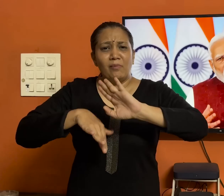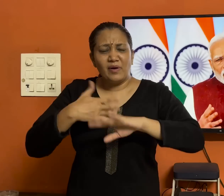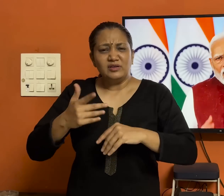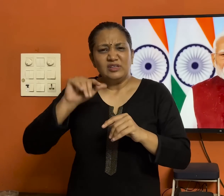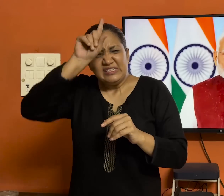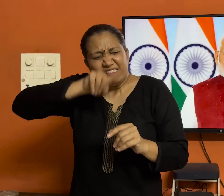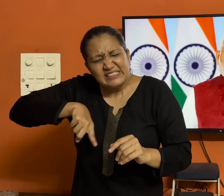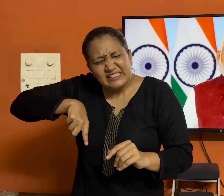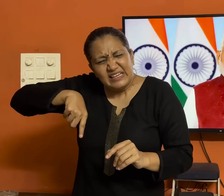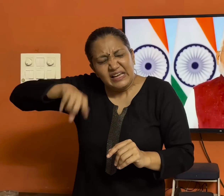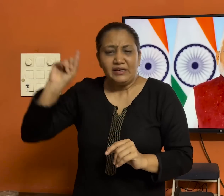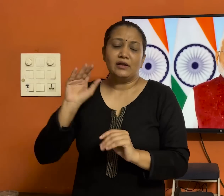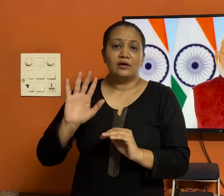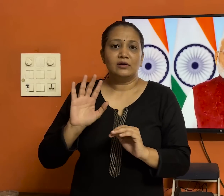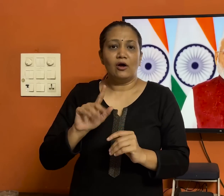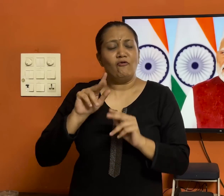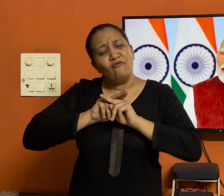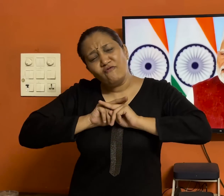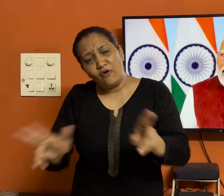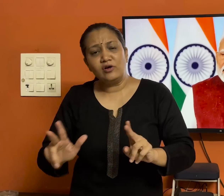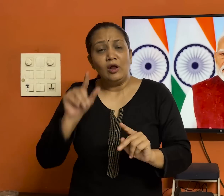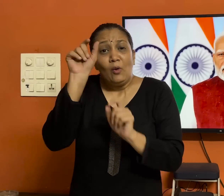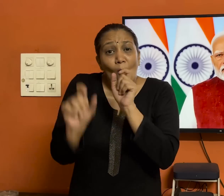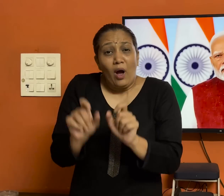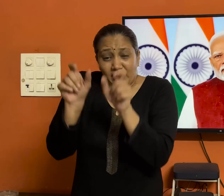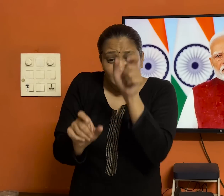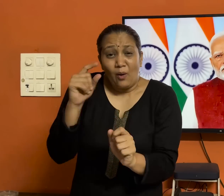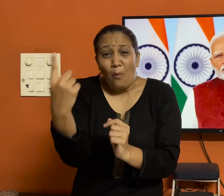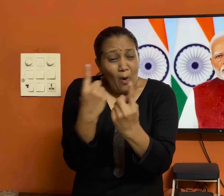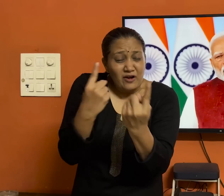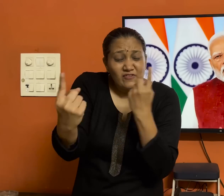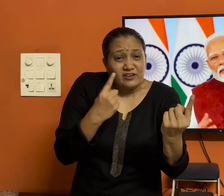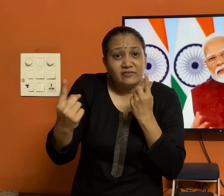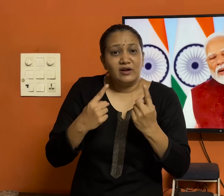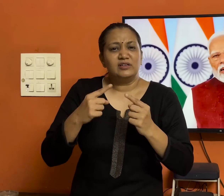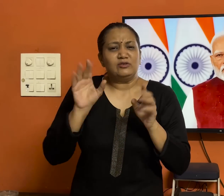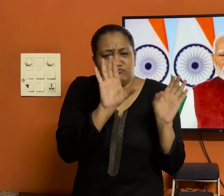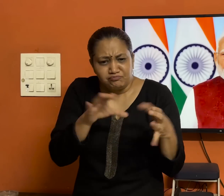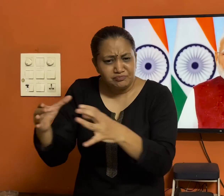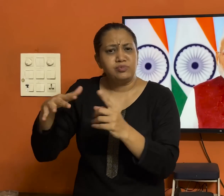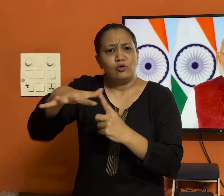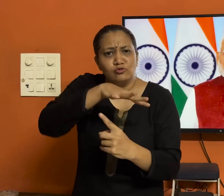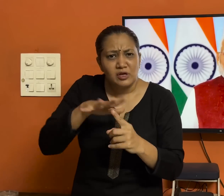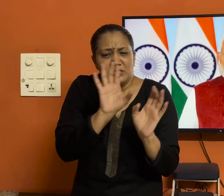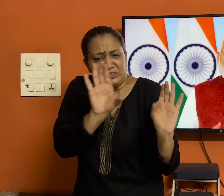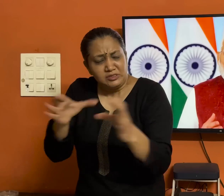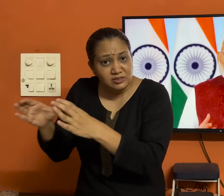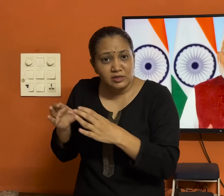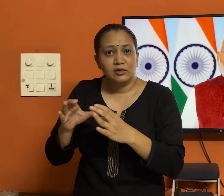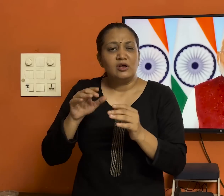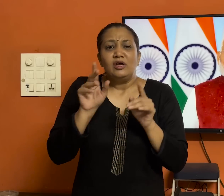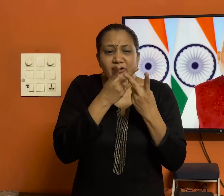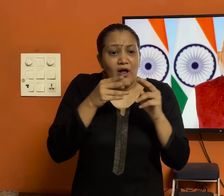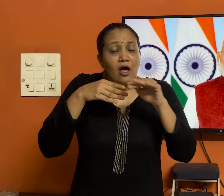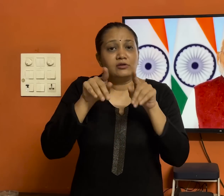सारा राष्ट्र, हर नागरिक, हर समाज, हर